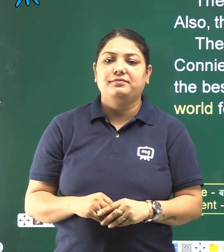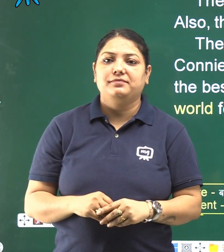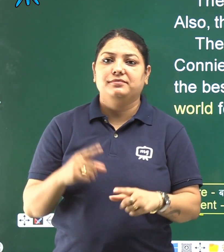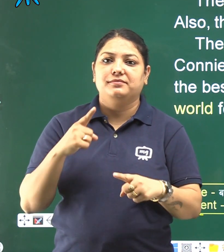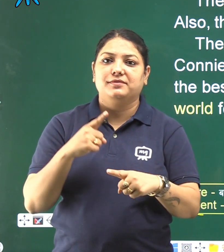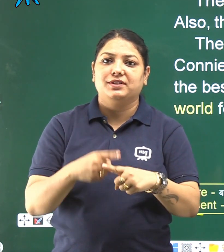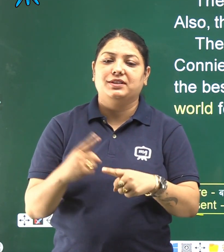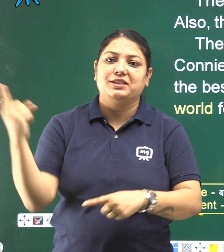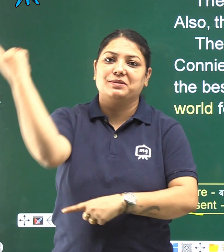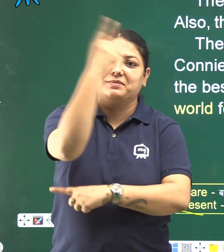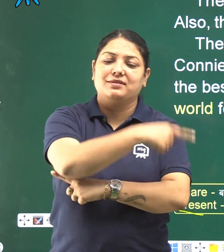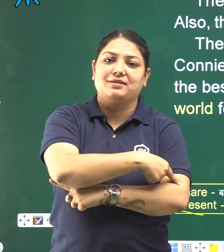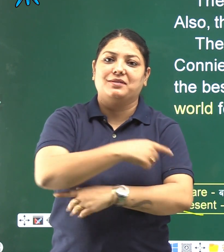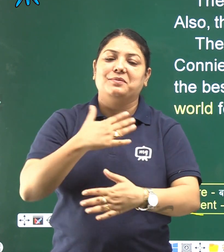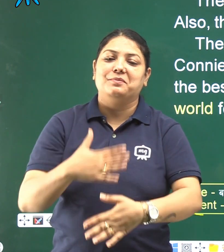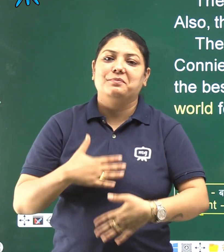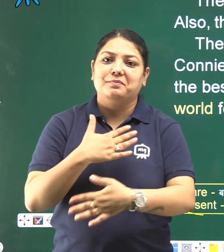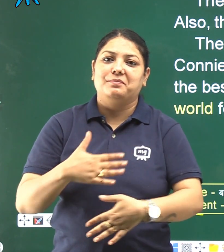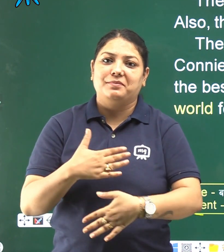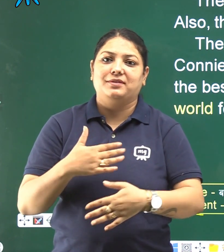क्रिसमस डे मनाया,